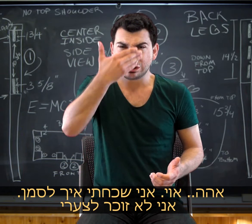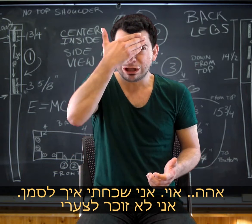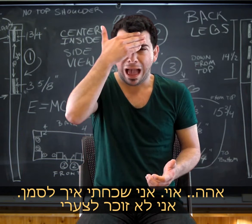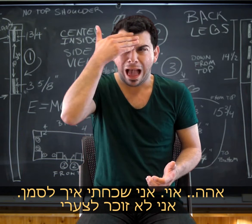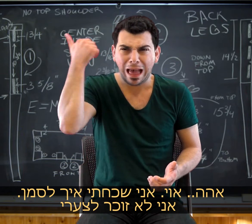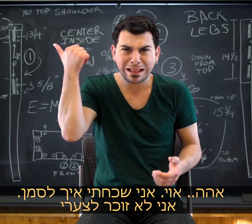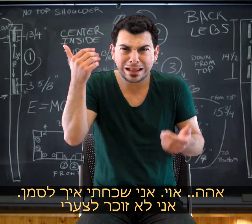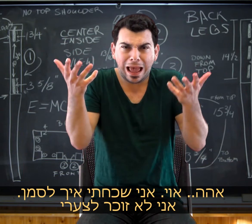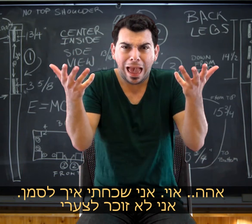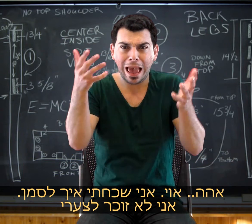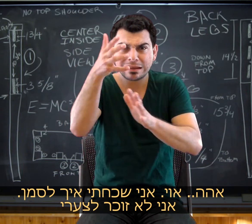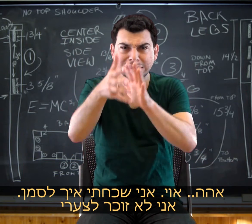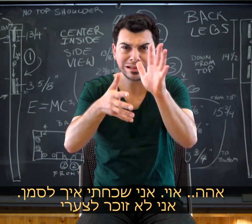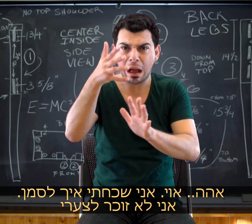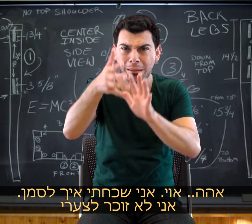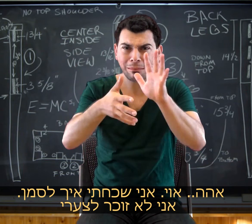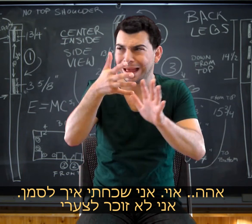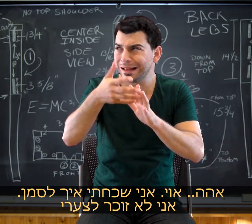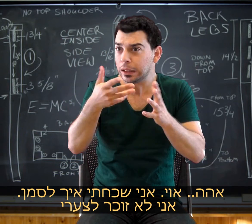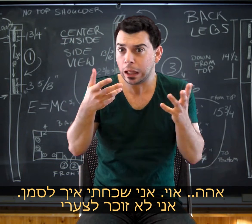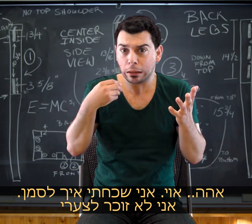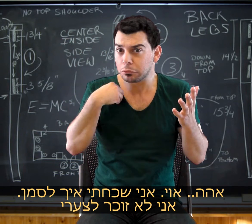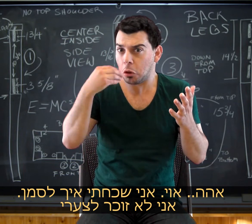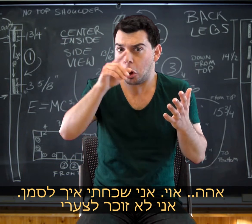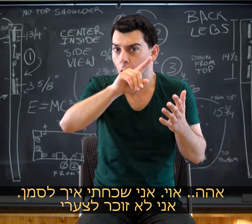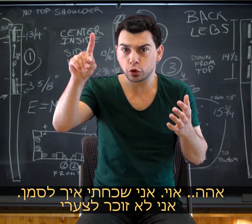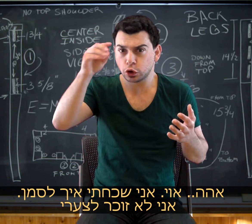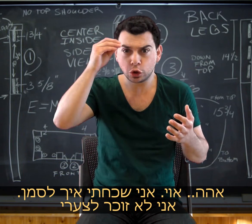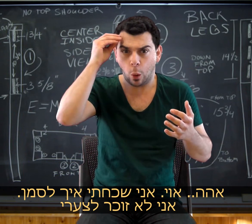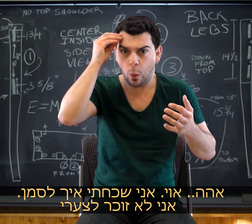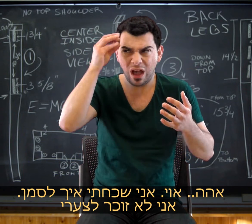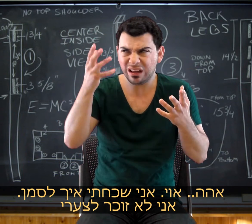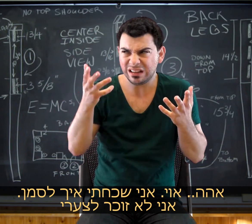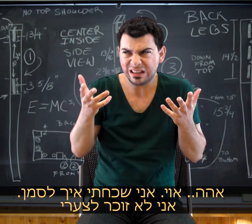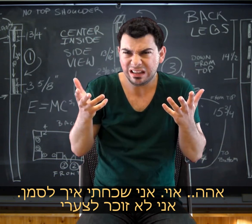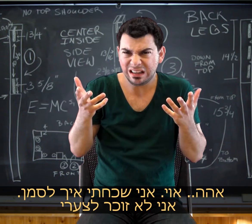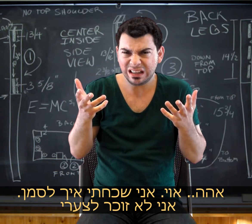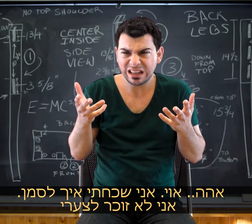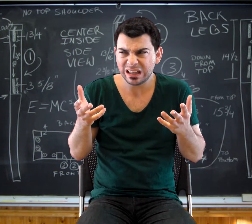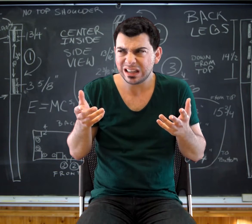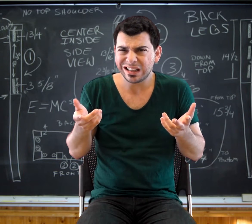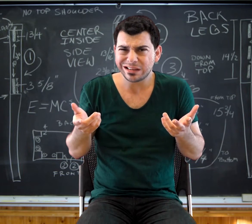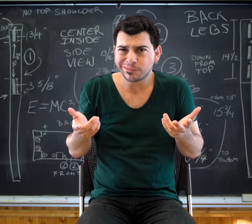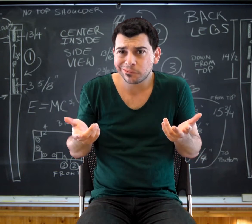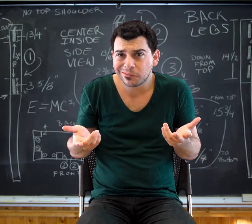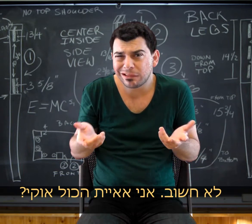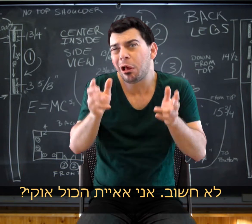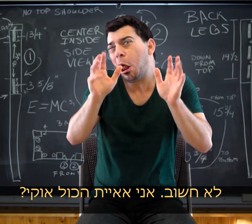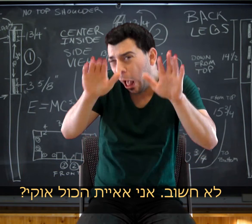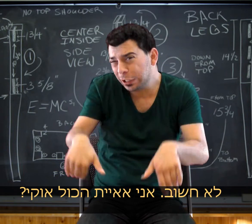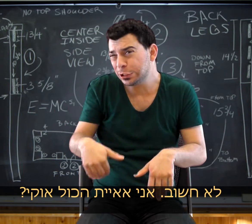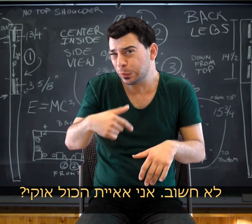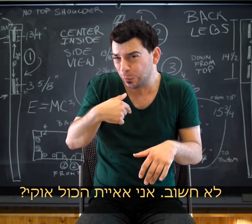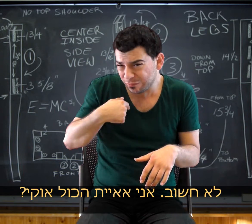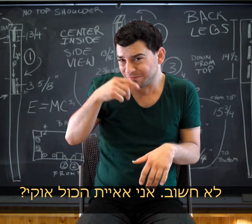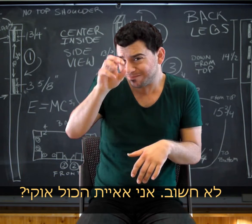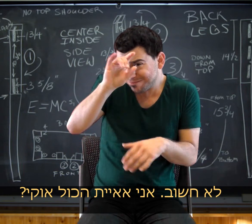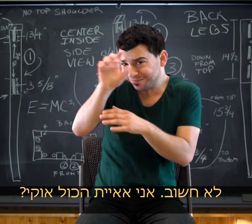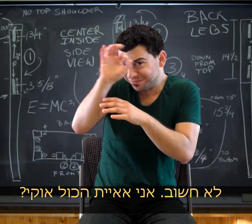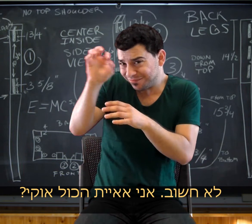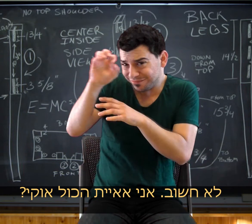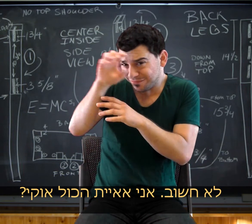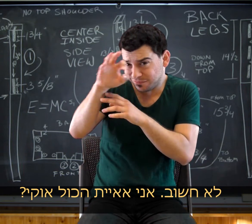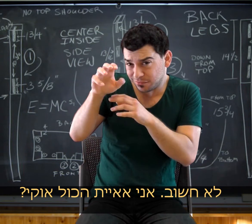אוי, אני שכחתי איך לסמן. אני לא זוכר, לצערי. לא חשוב, אני אעיה את